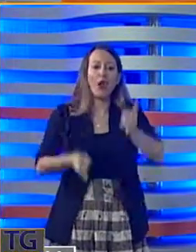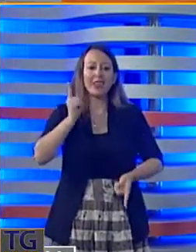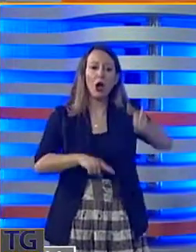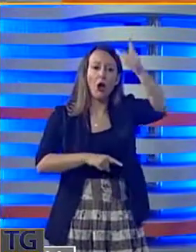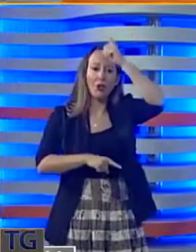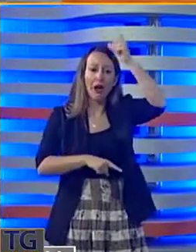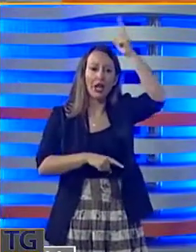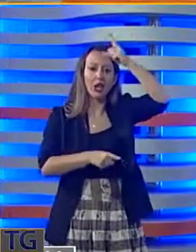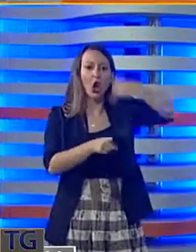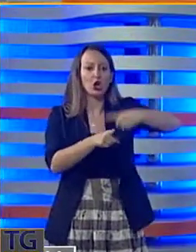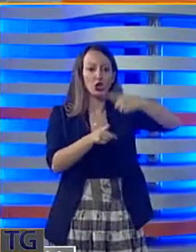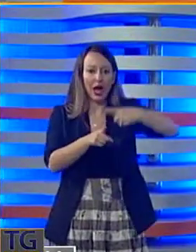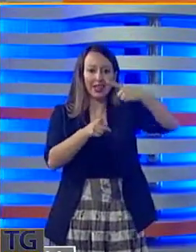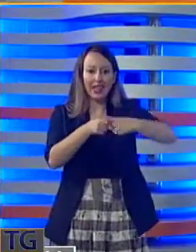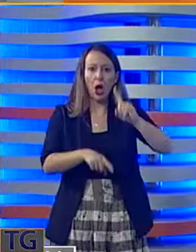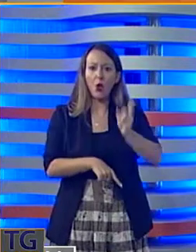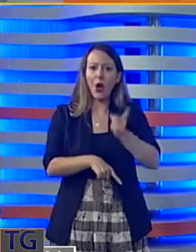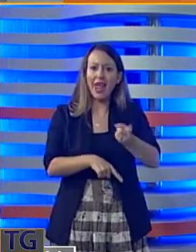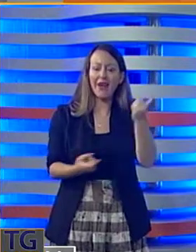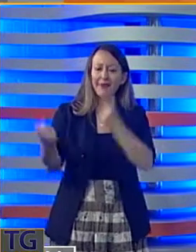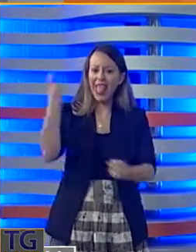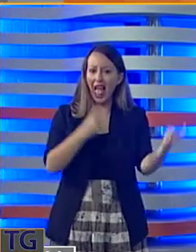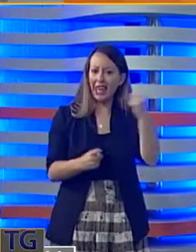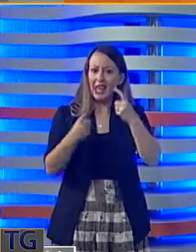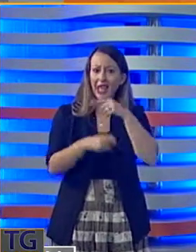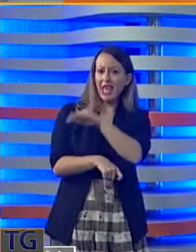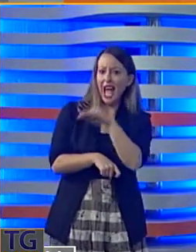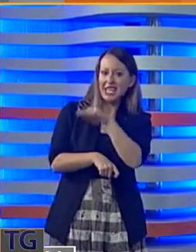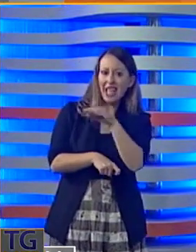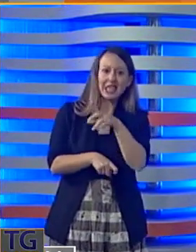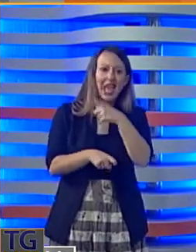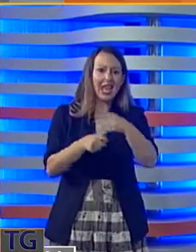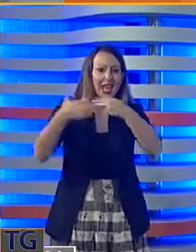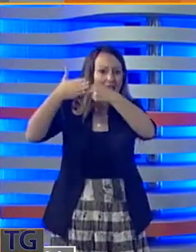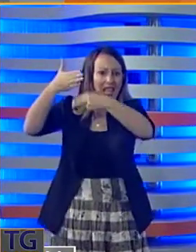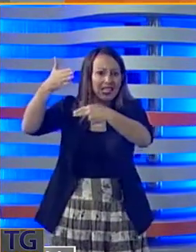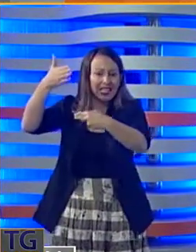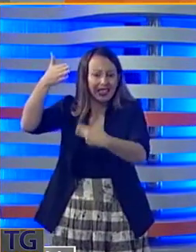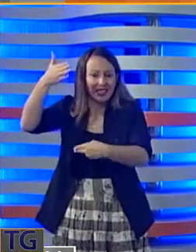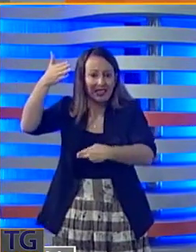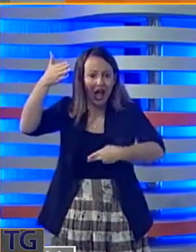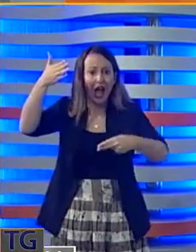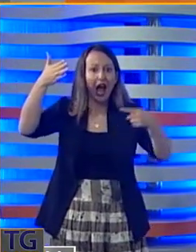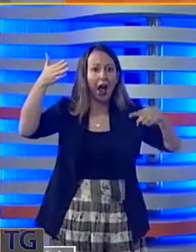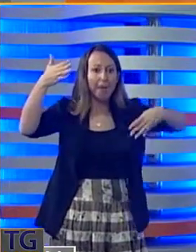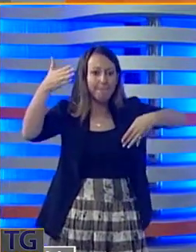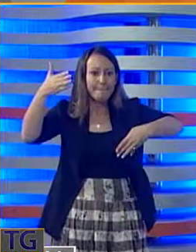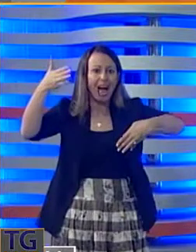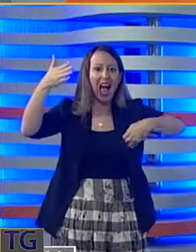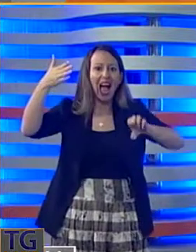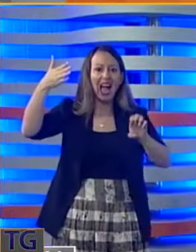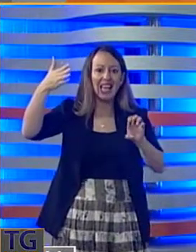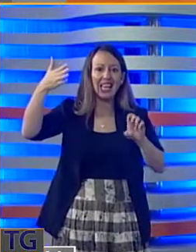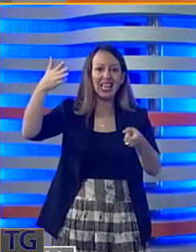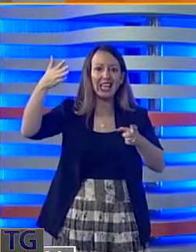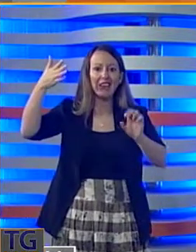col governatore Rosario Crocetta, al quale viene chiesto di rinunciare alla lista del megafono per